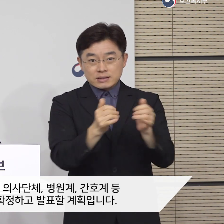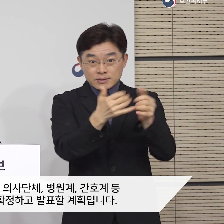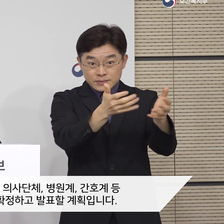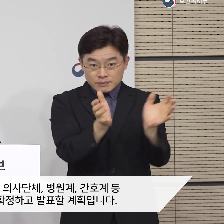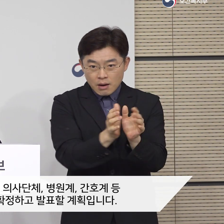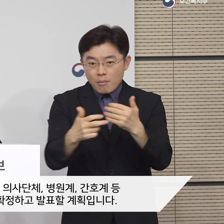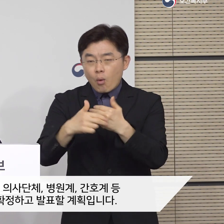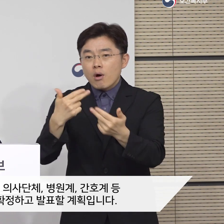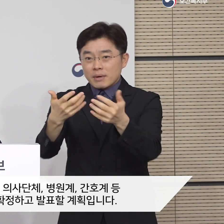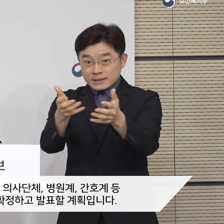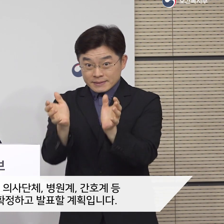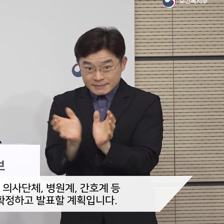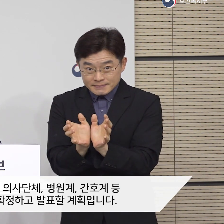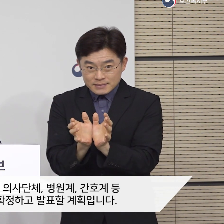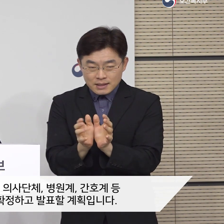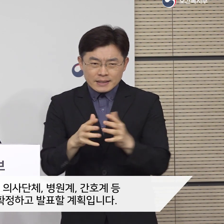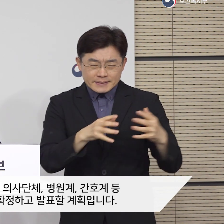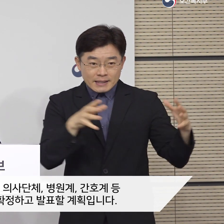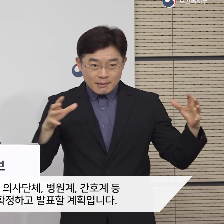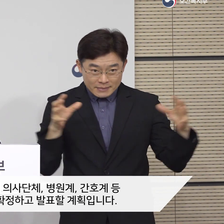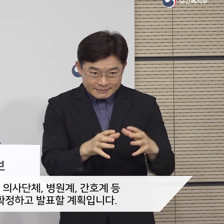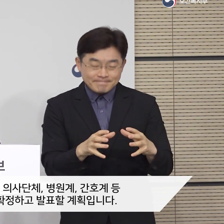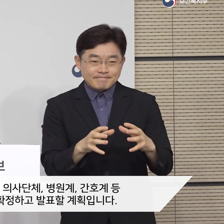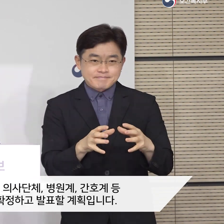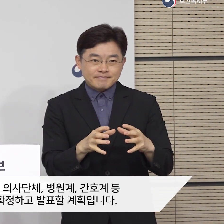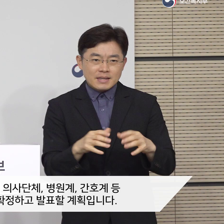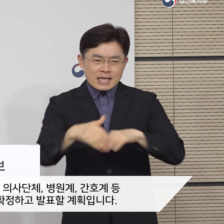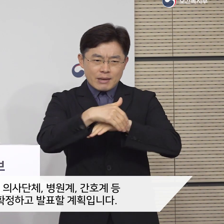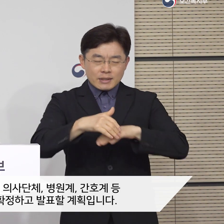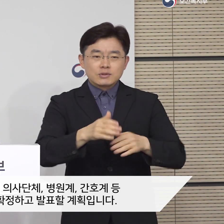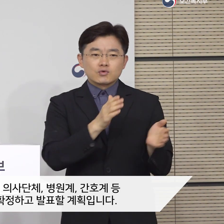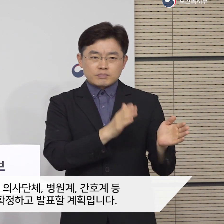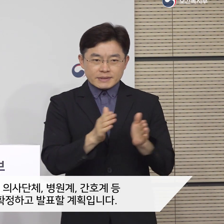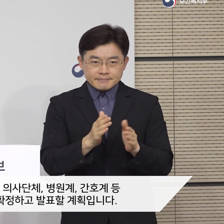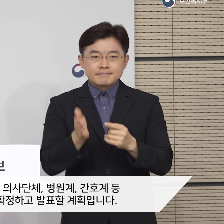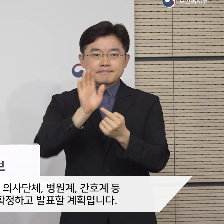거쳐 조속한 시일 내에 확정하고 발표할 계획입니다.